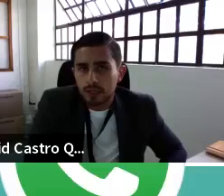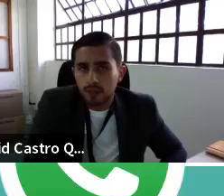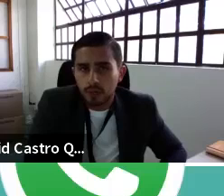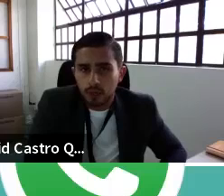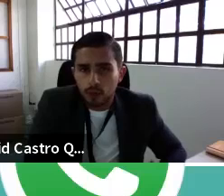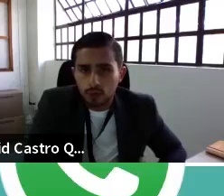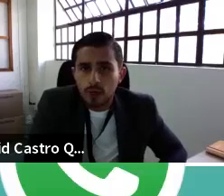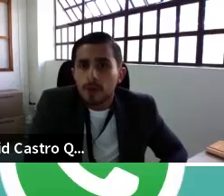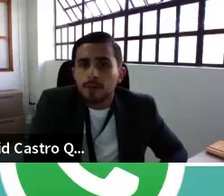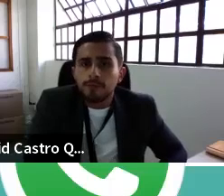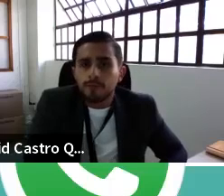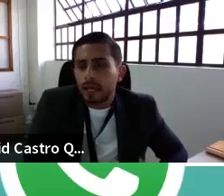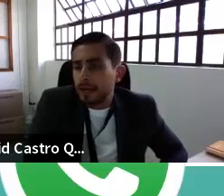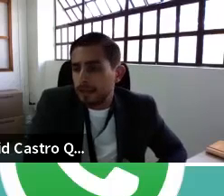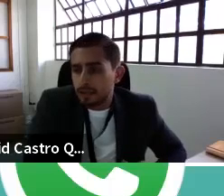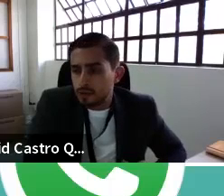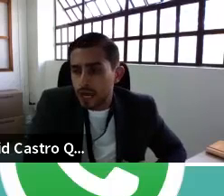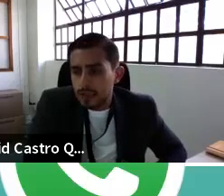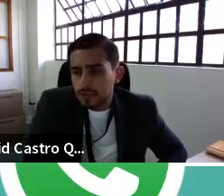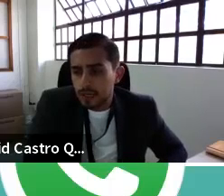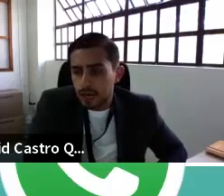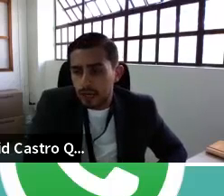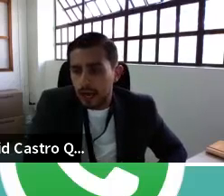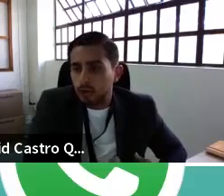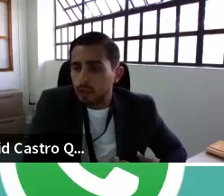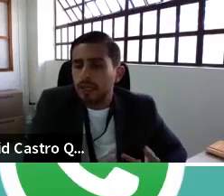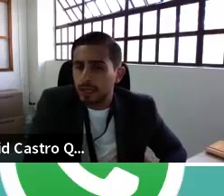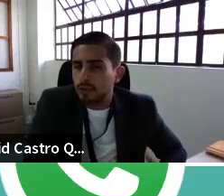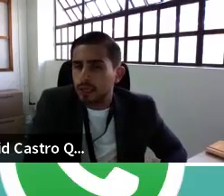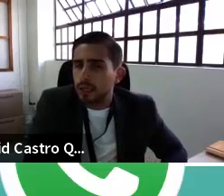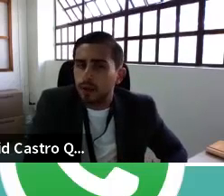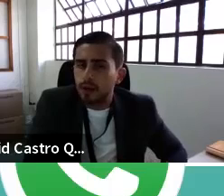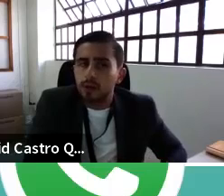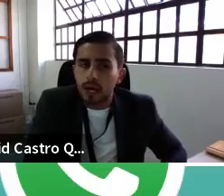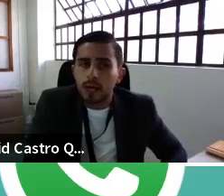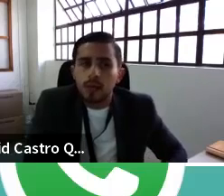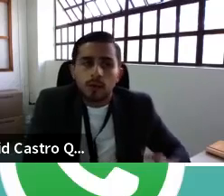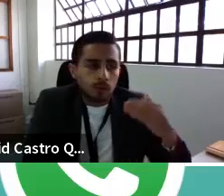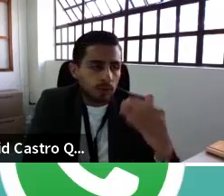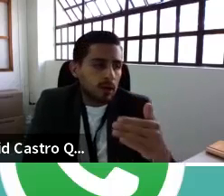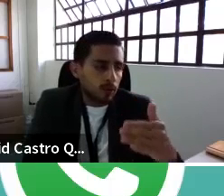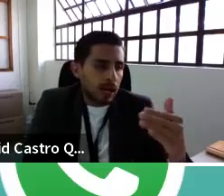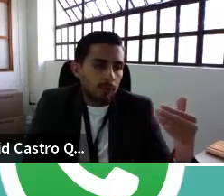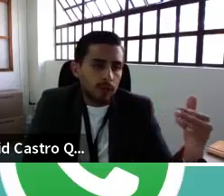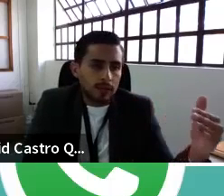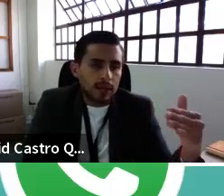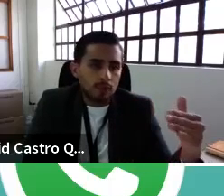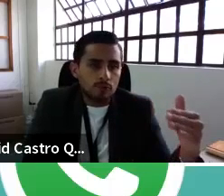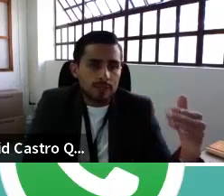este tipo de recursos en las redes sociales y ha ido adquiriendo con el tiempo la facultad una digamos una